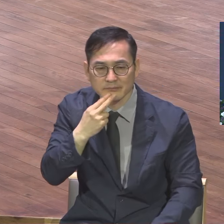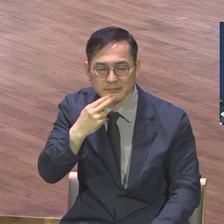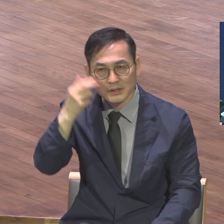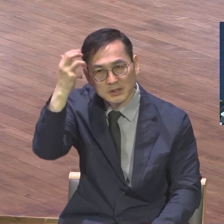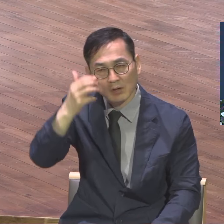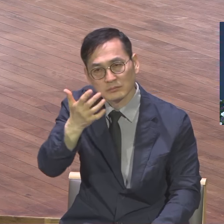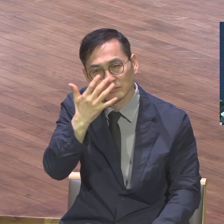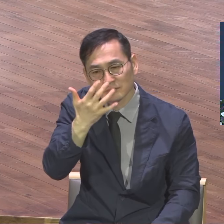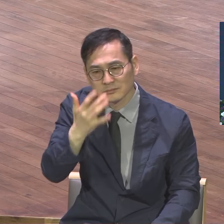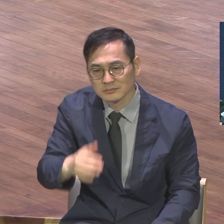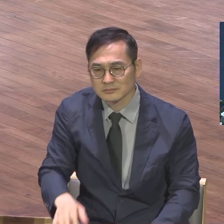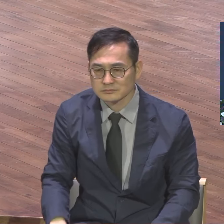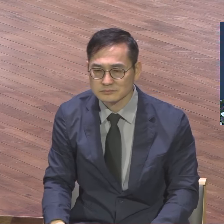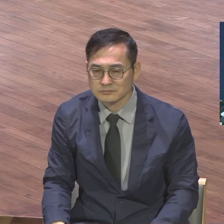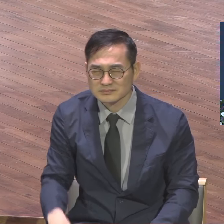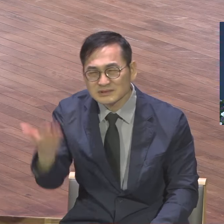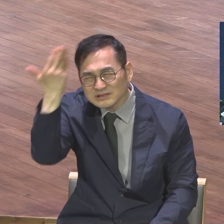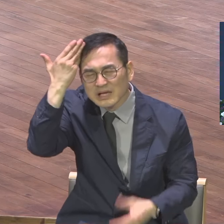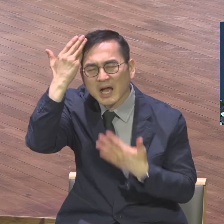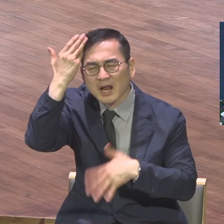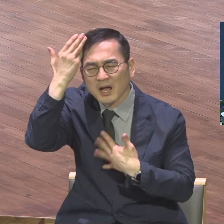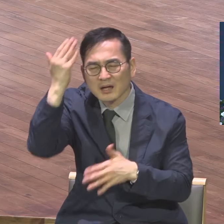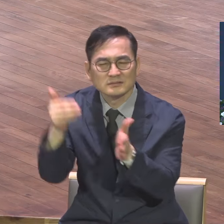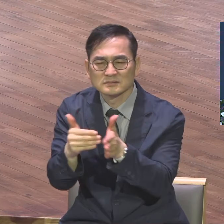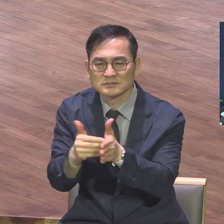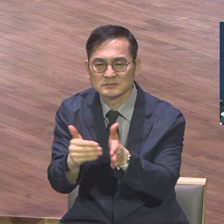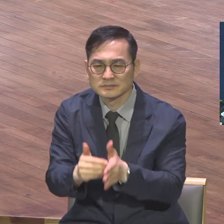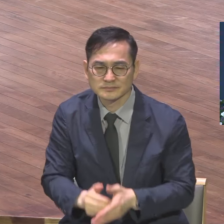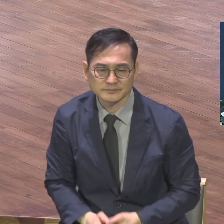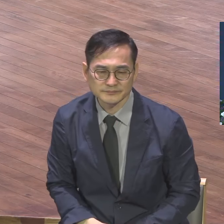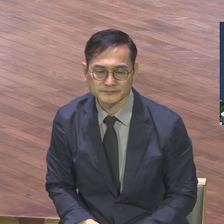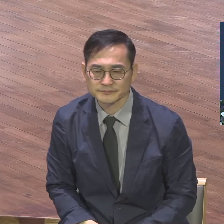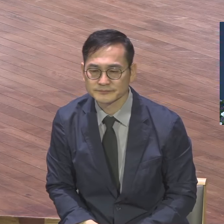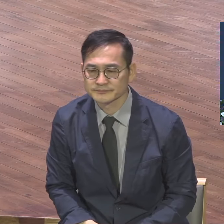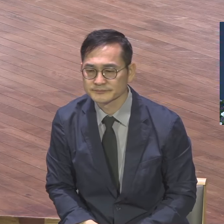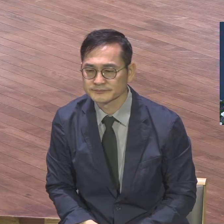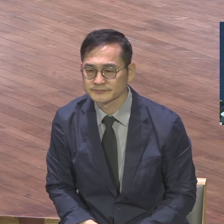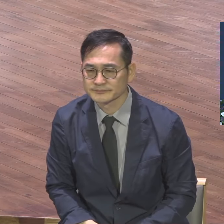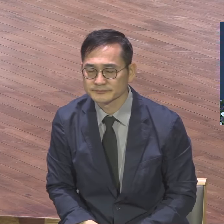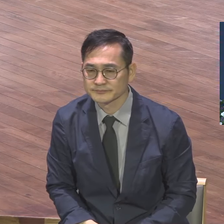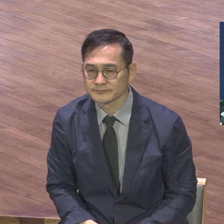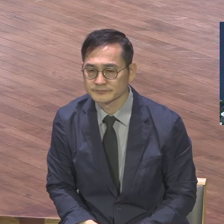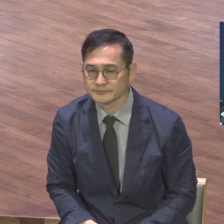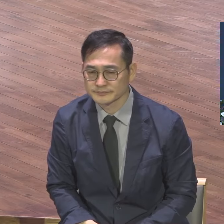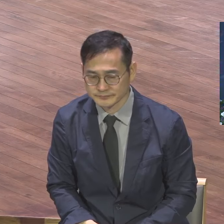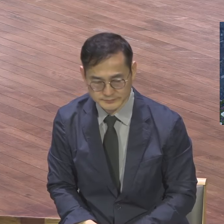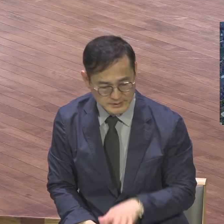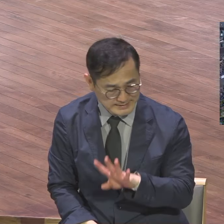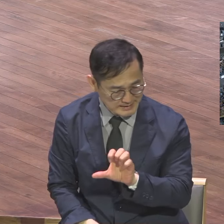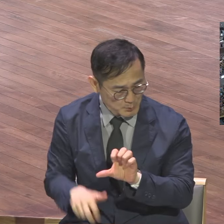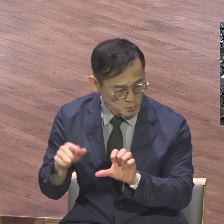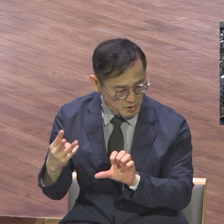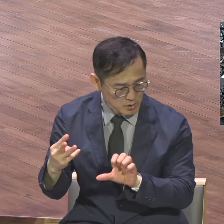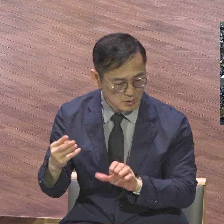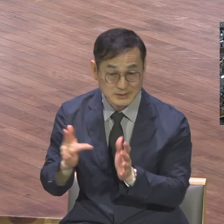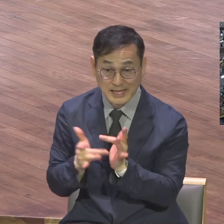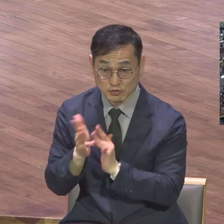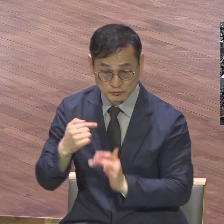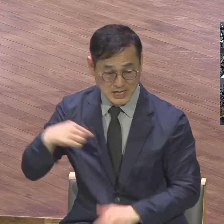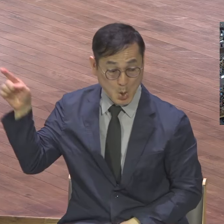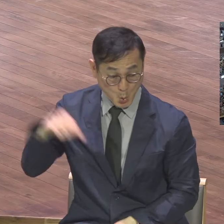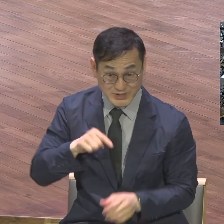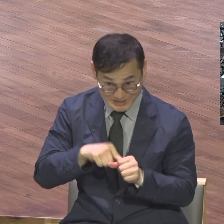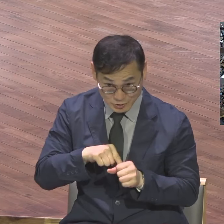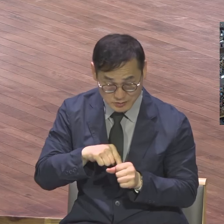그런 사람들 많습니다. 45절 보세요. 인자가 온 것은